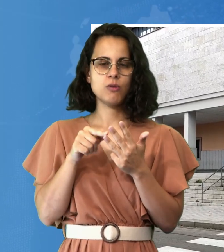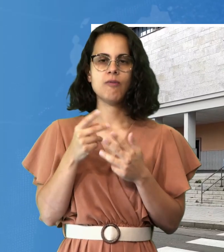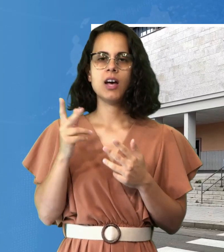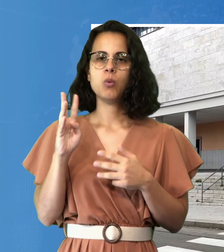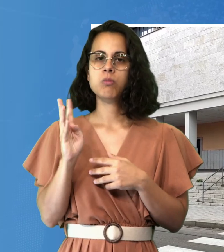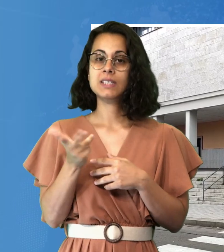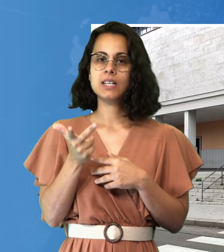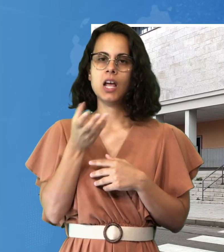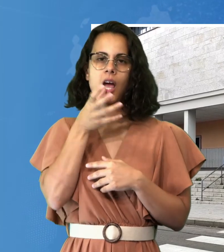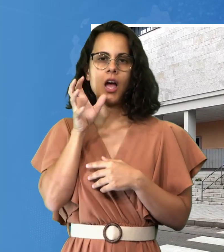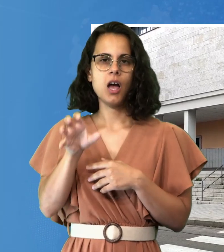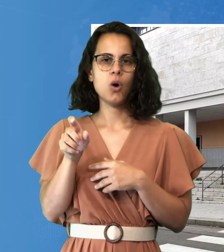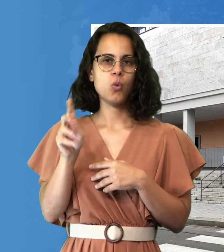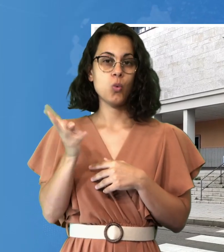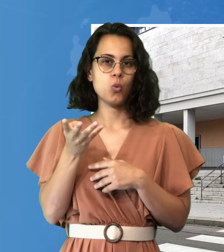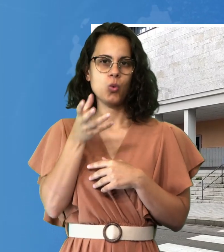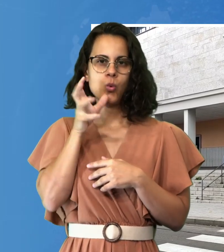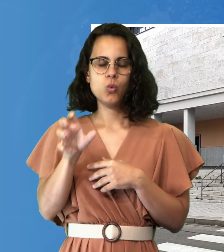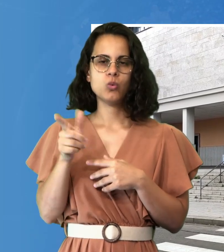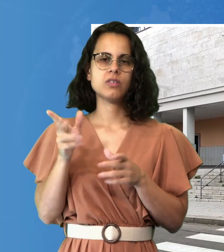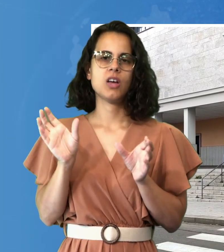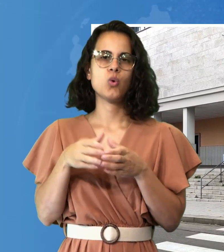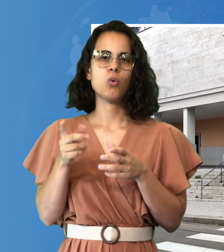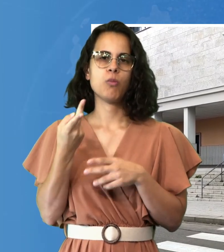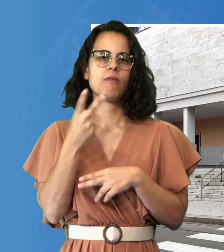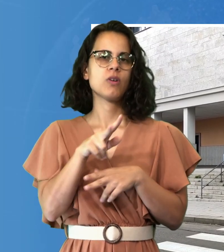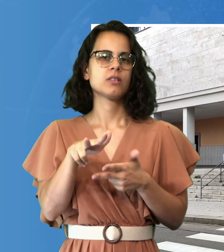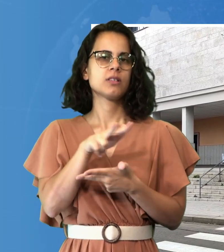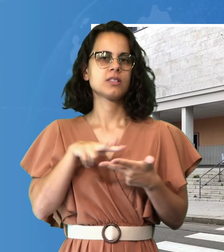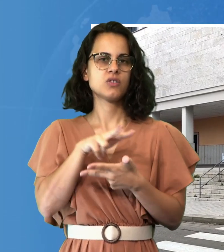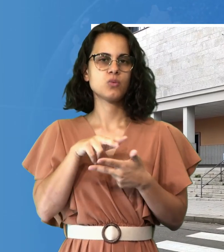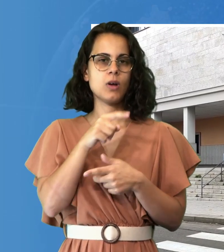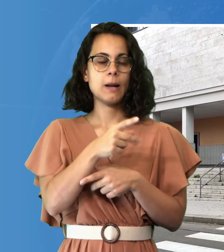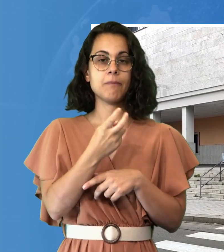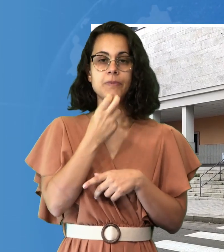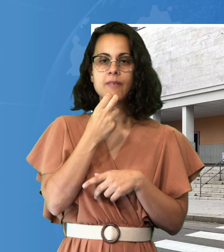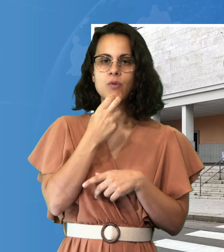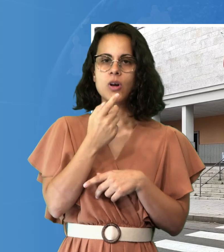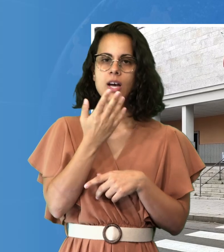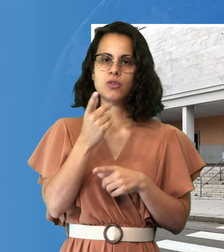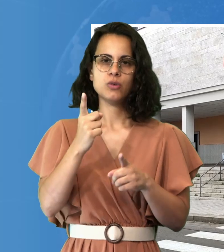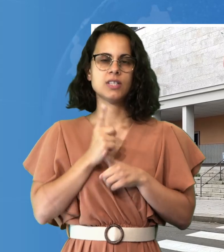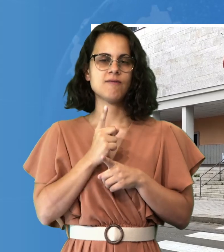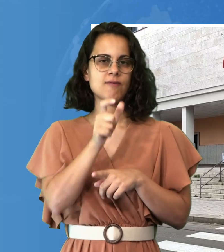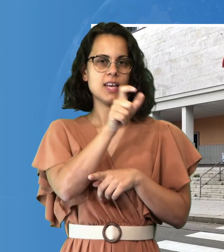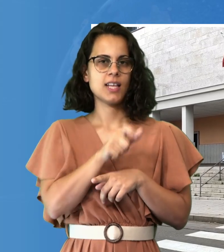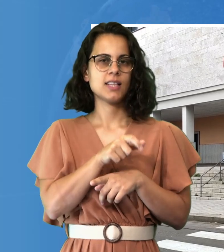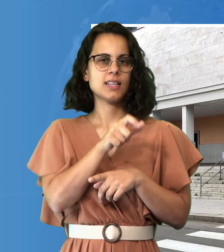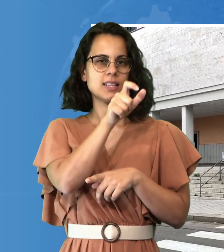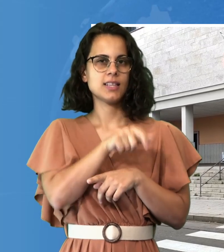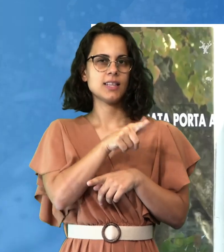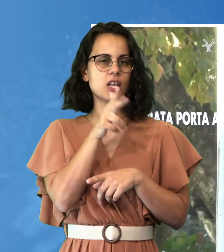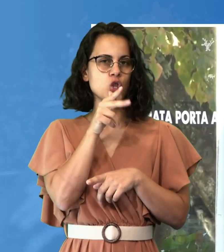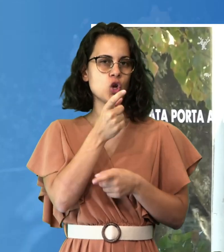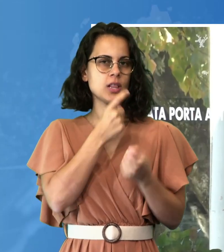violenza sessuale di gruppo. Una dichiarazione secca rilasciata dalla legale che difende la ragazza italo-norvegese presunta